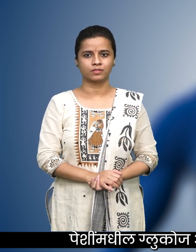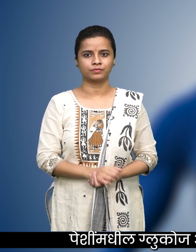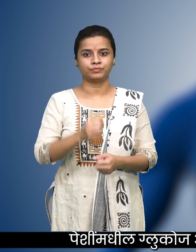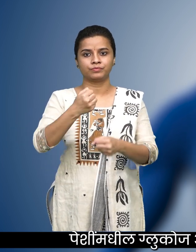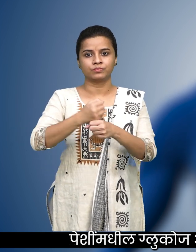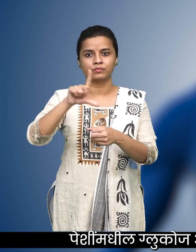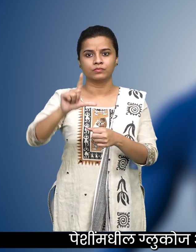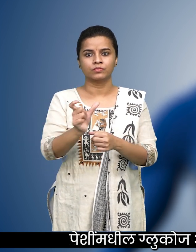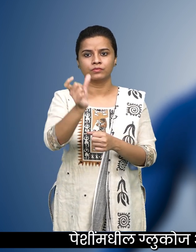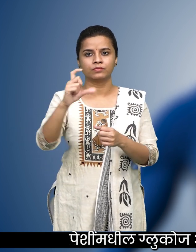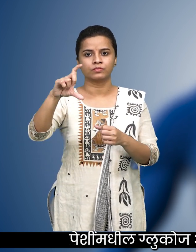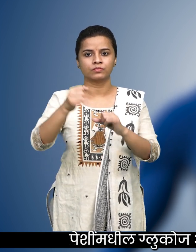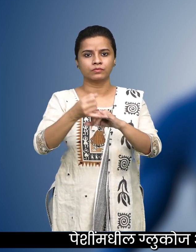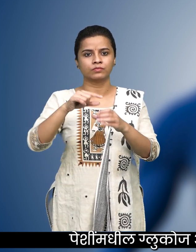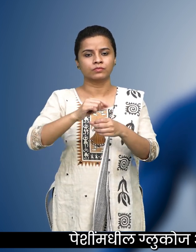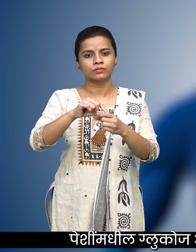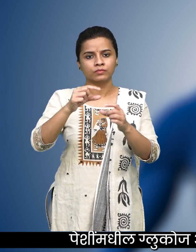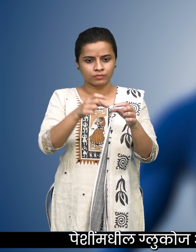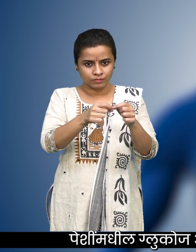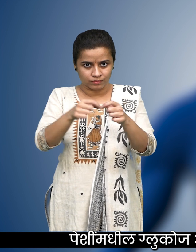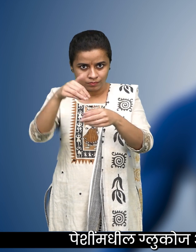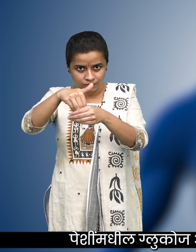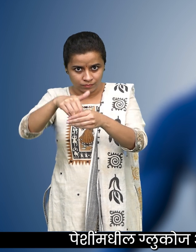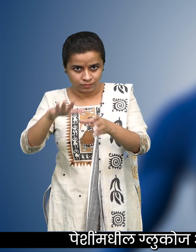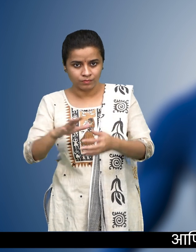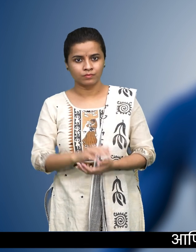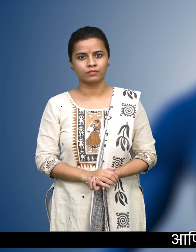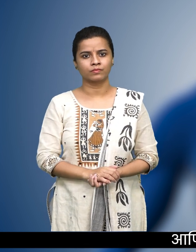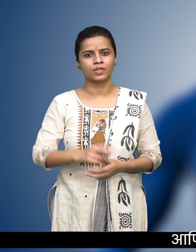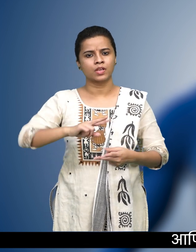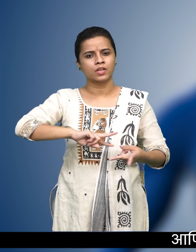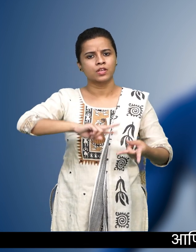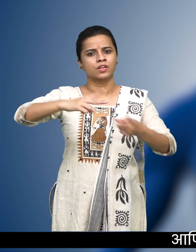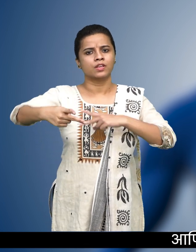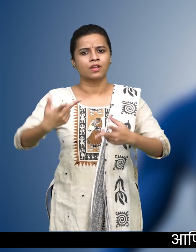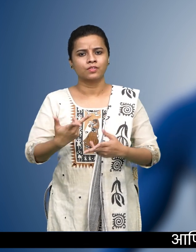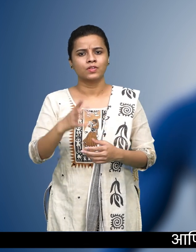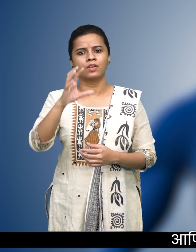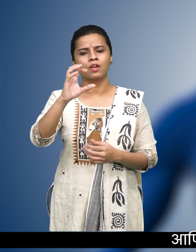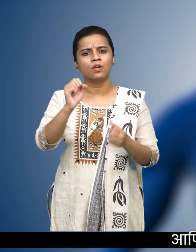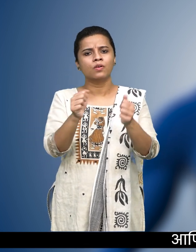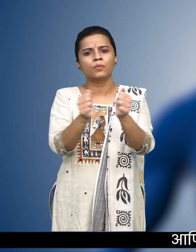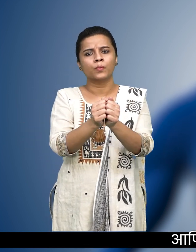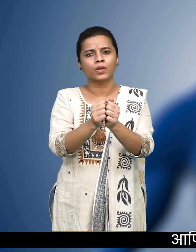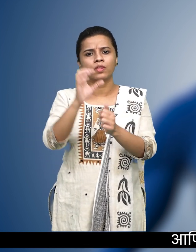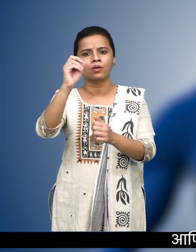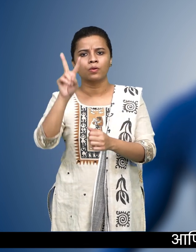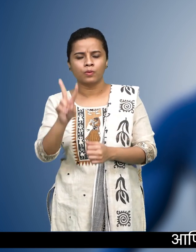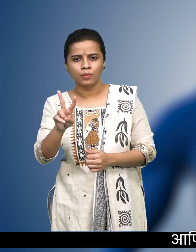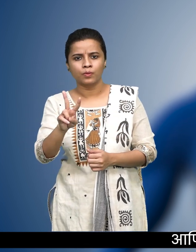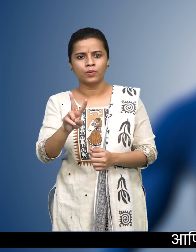पेशींमधील ग्लुकोज ऑक्सिजनसह ऊर्जा मुक्त करण्यासाठी प्रतिक्रिया देते आणि या प्रक्रियेला श्वसन असे म्हणतात.